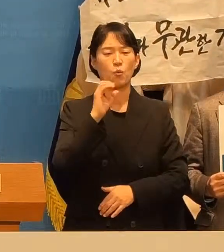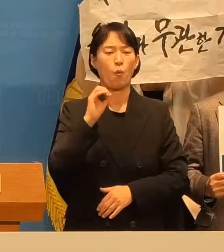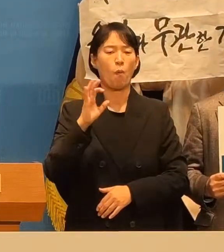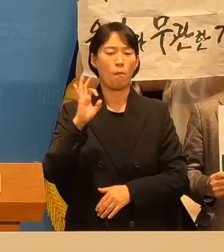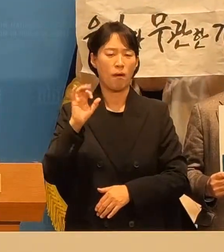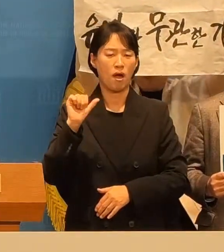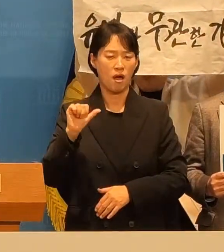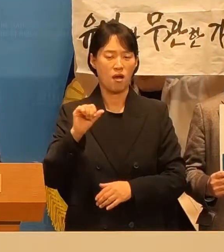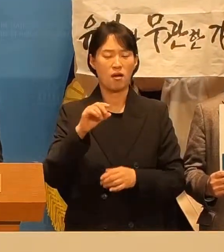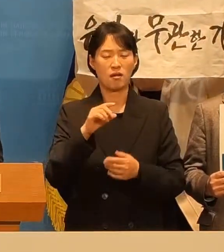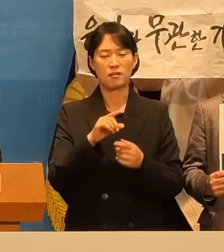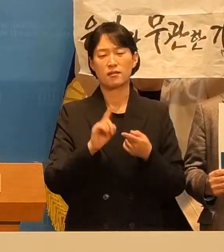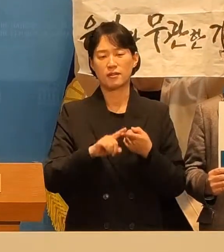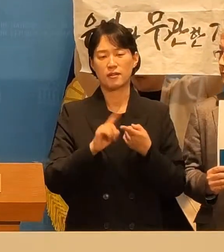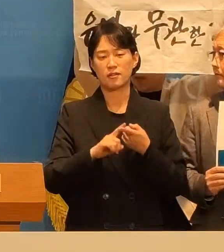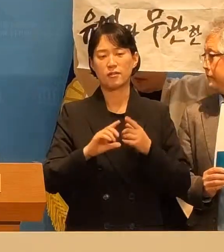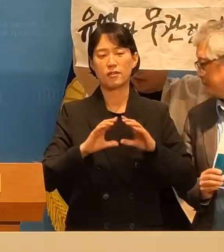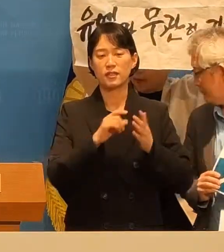기자회견을 시작하겠습니다.